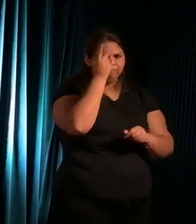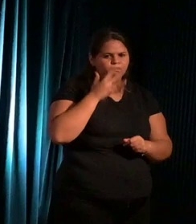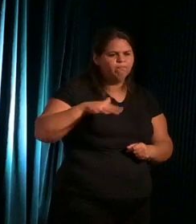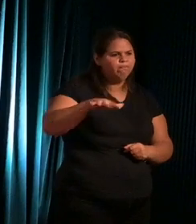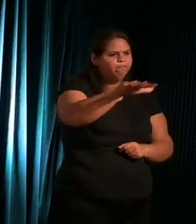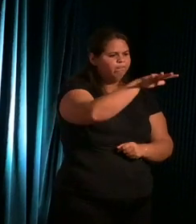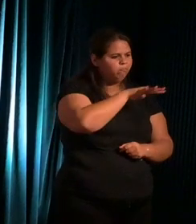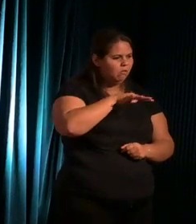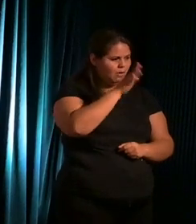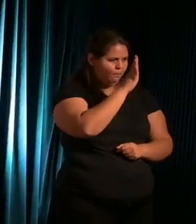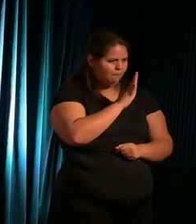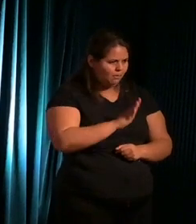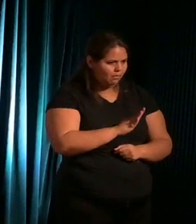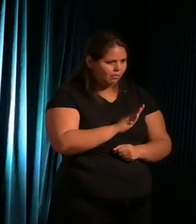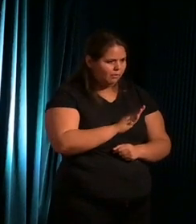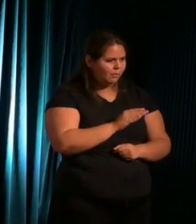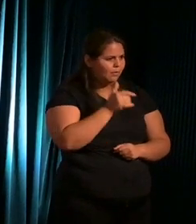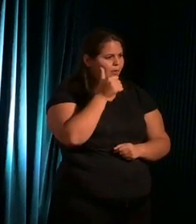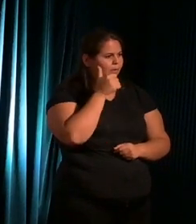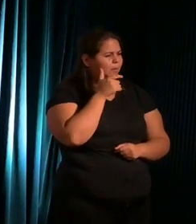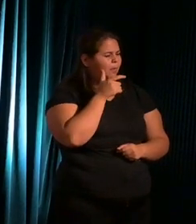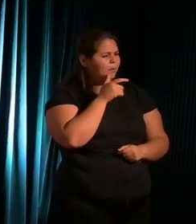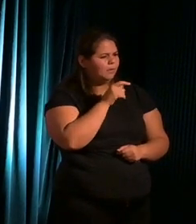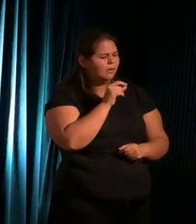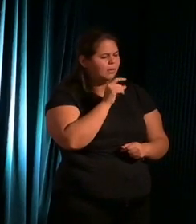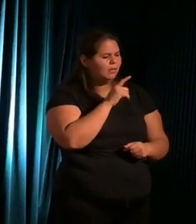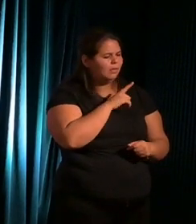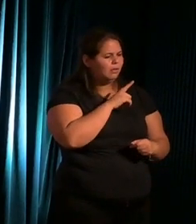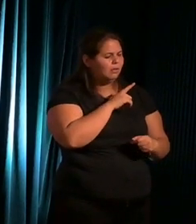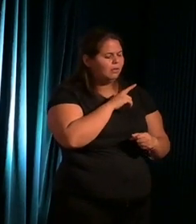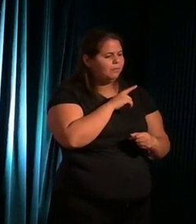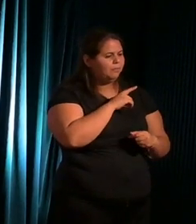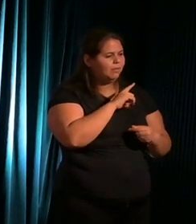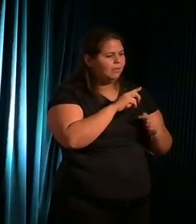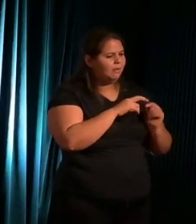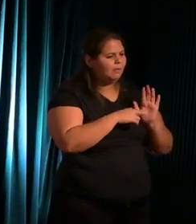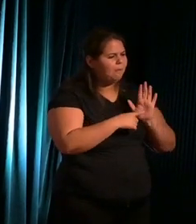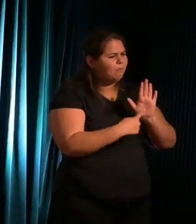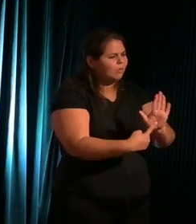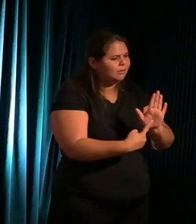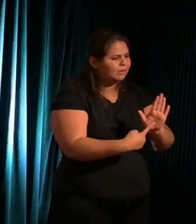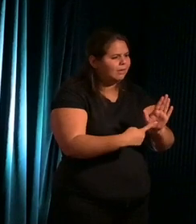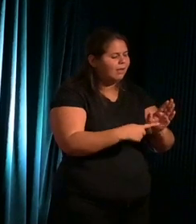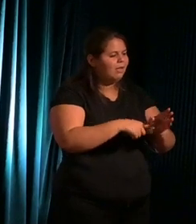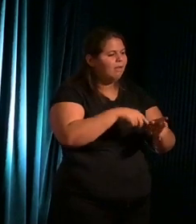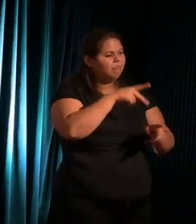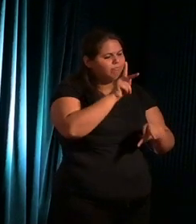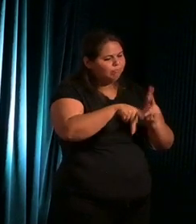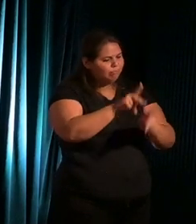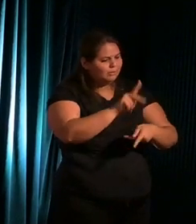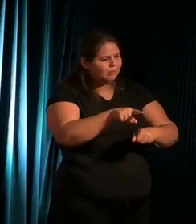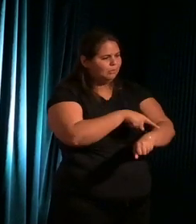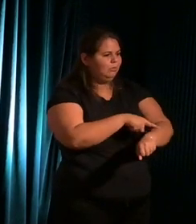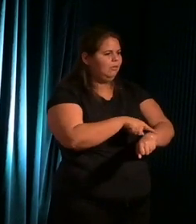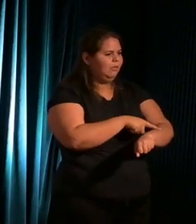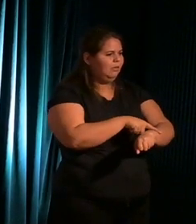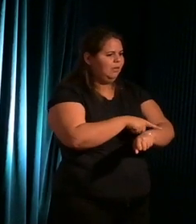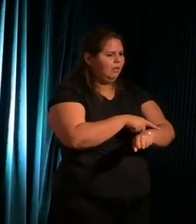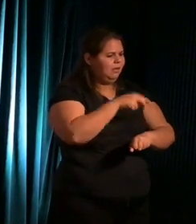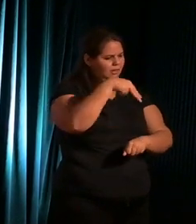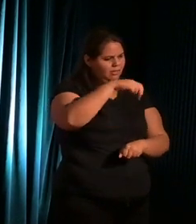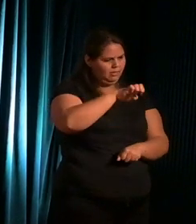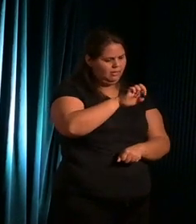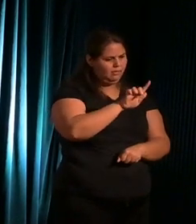construído, quer dizer, um legado de altivez, né, de representação da população negra fundamental, né,